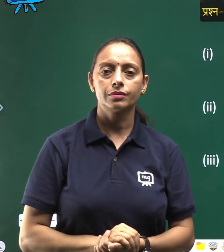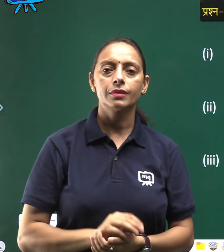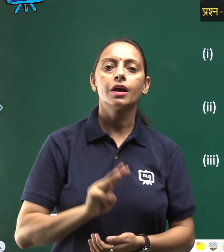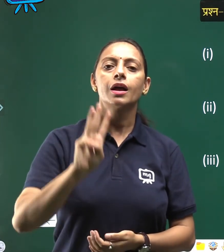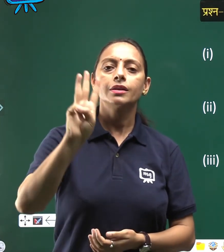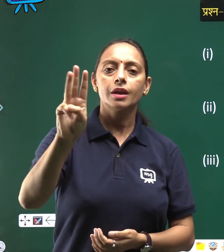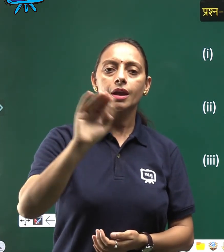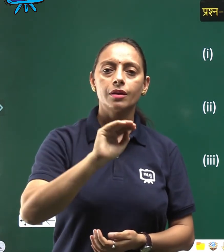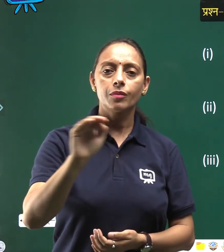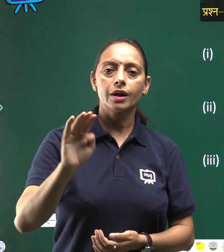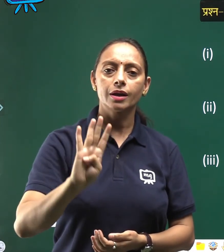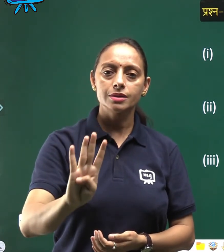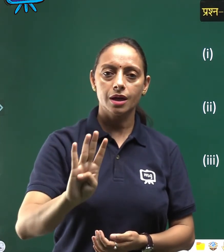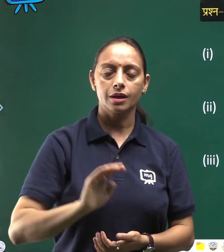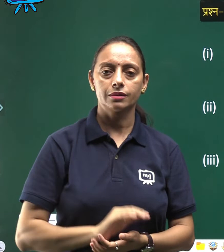3/4।